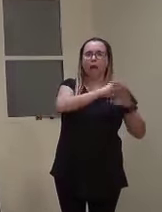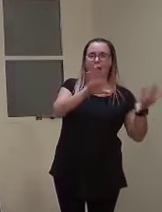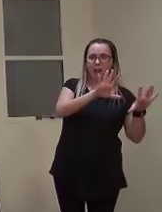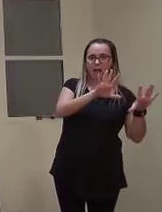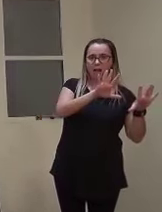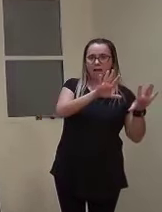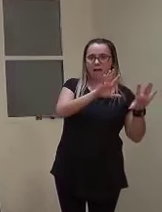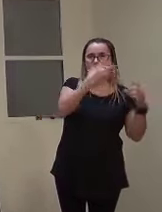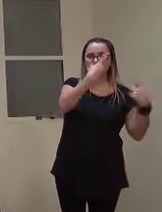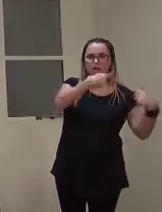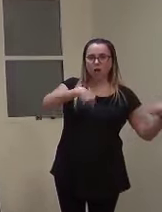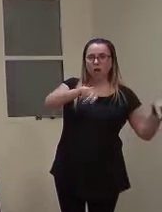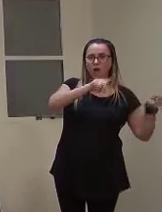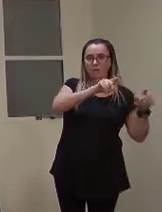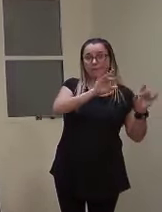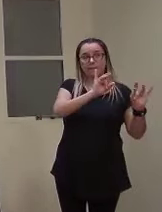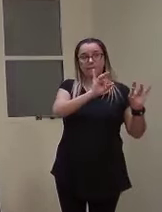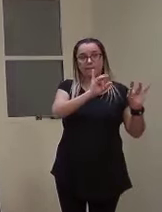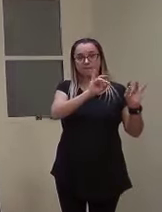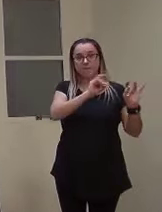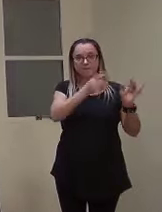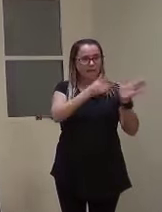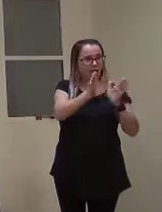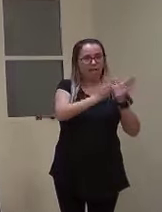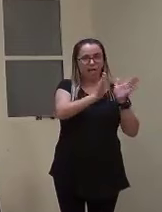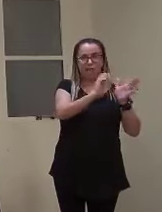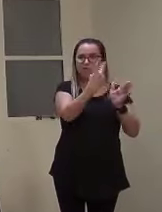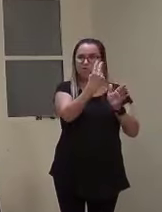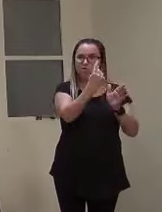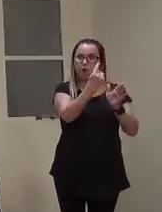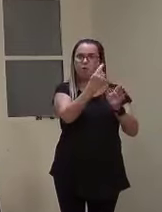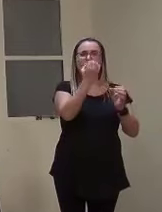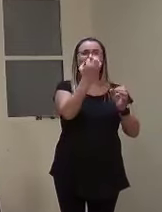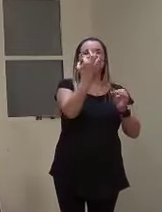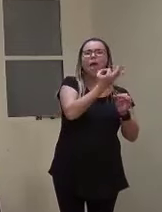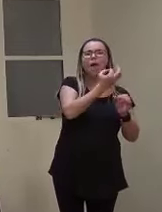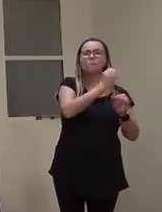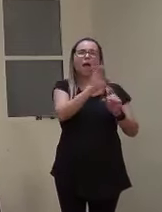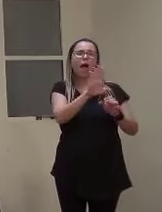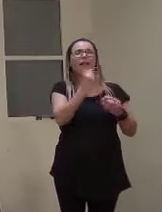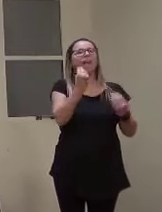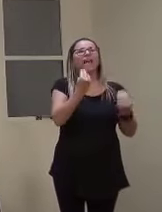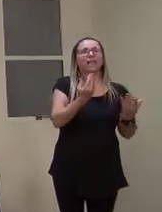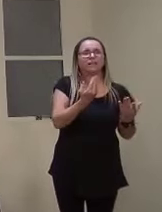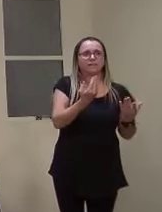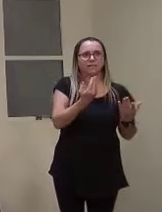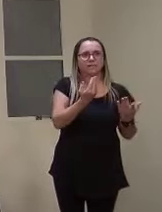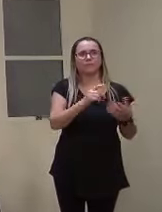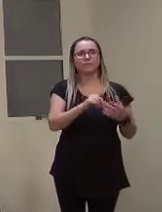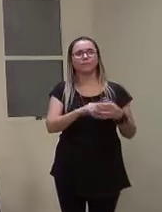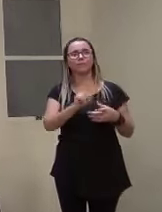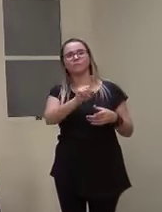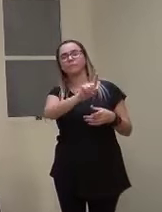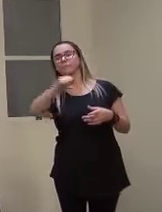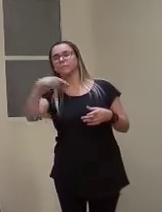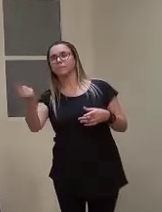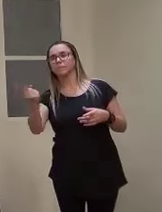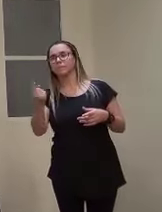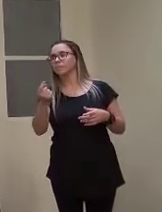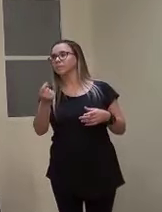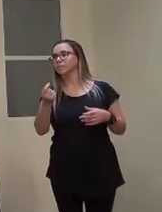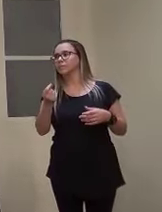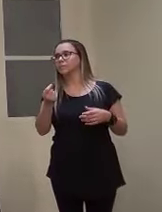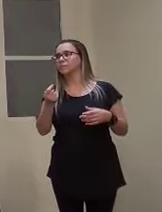difícil no quita lógica ya que está mal o no en relación a las prácticas que